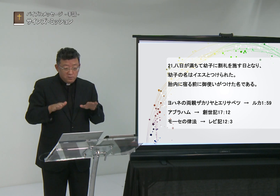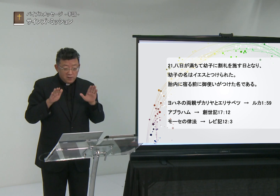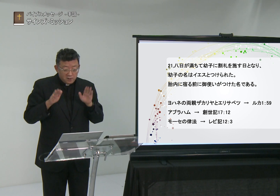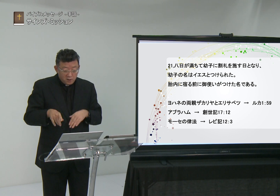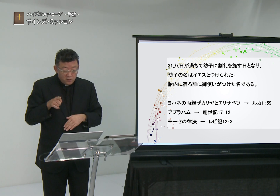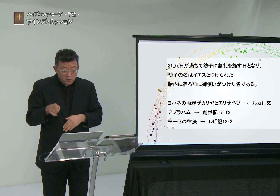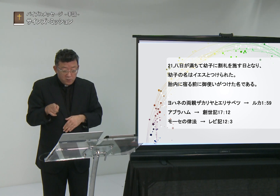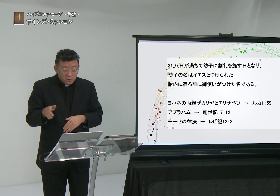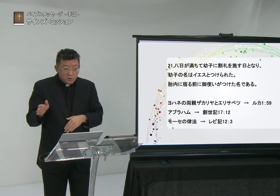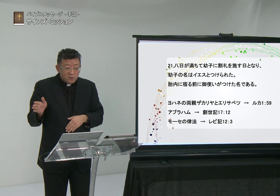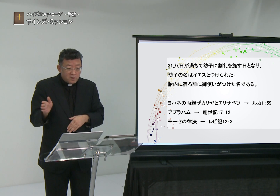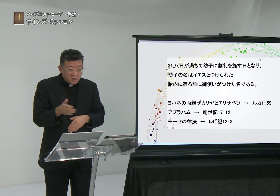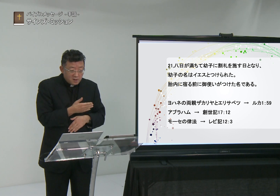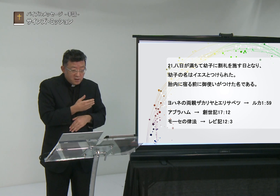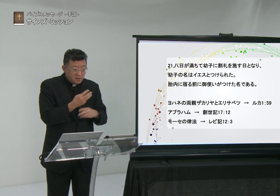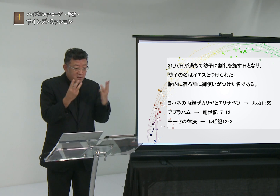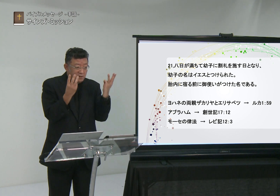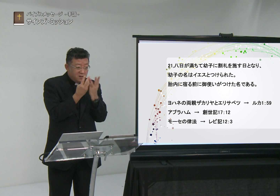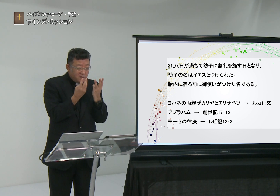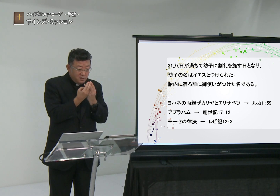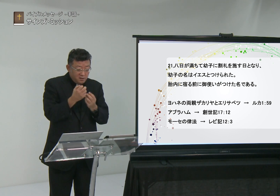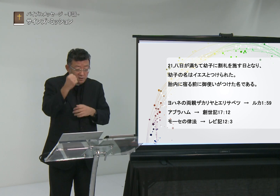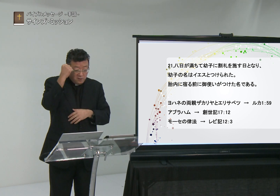こちらはイエスが生まれてから